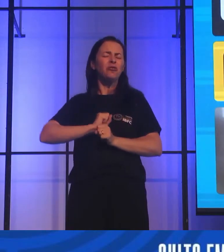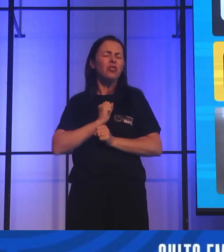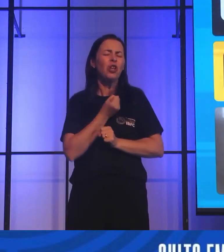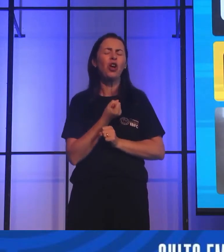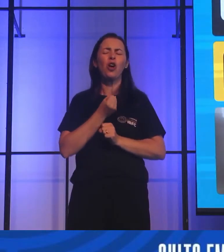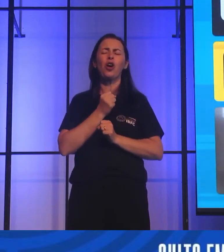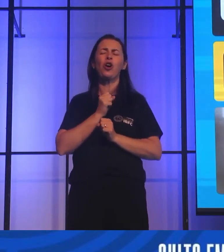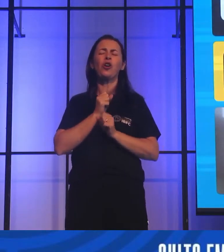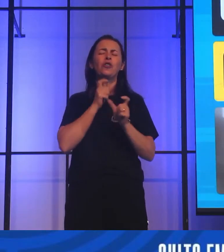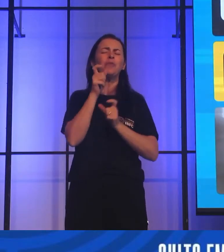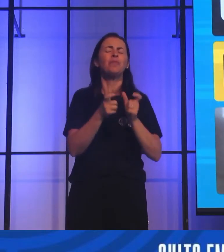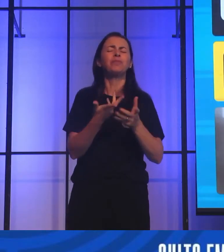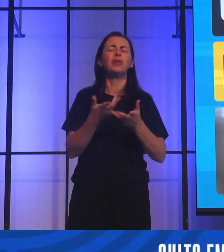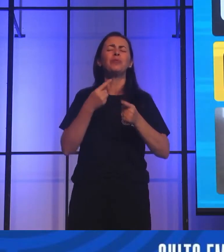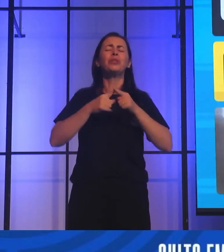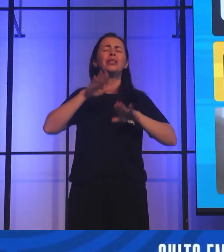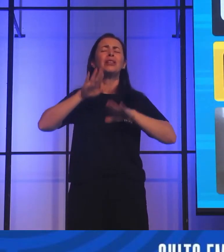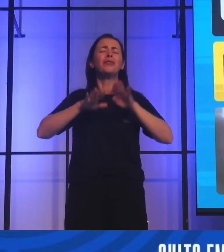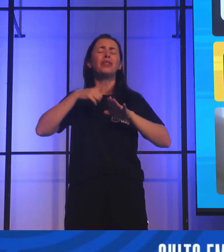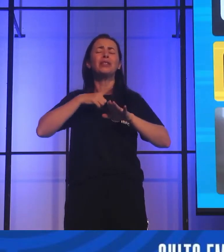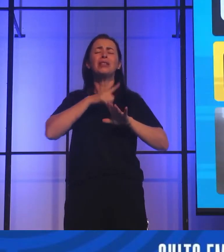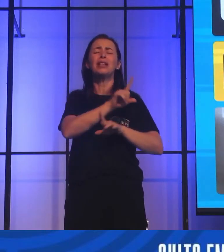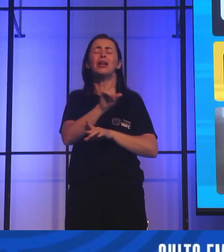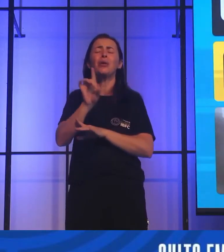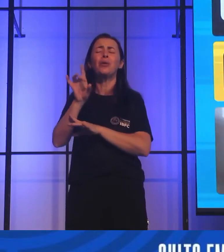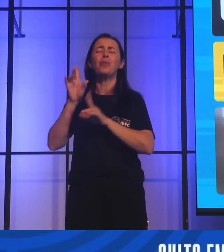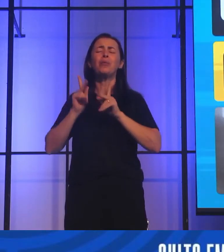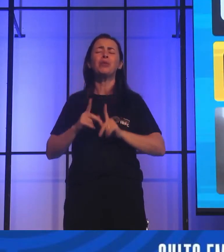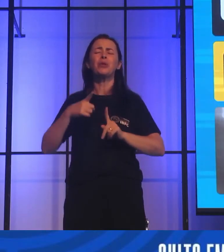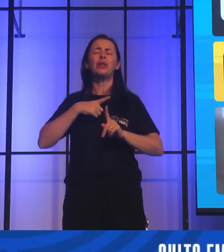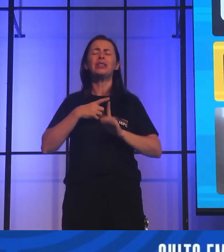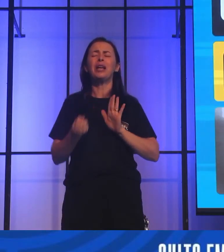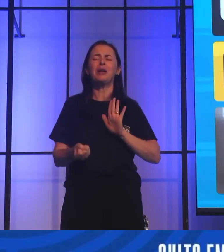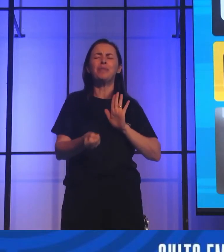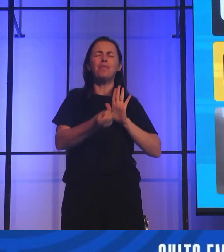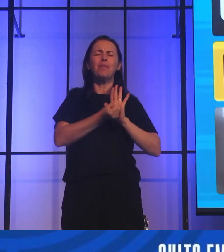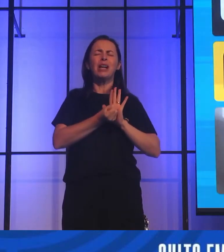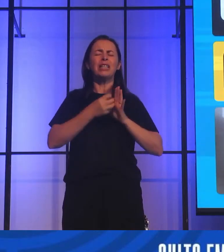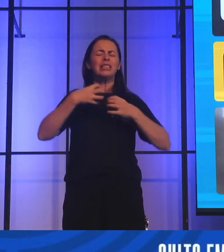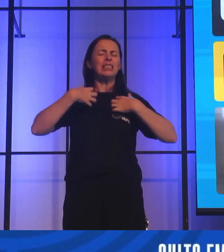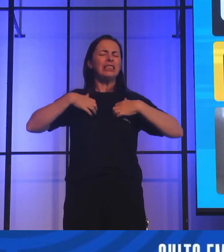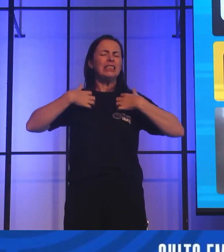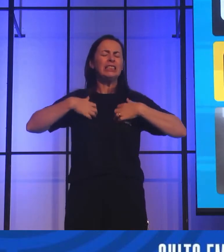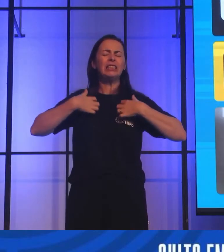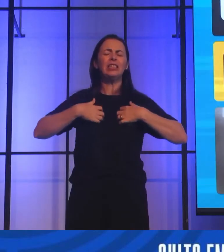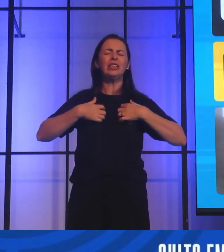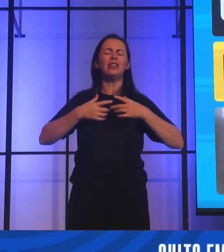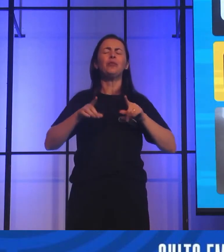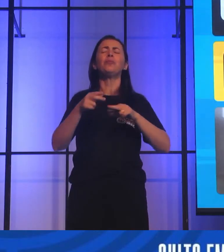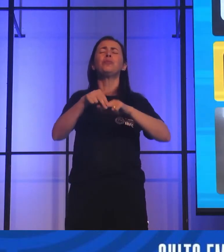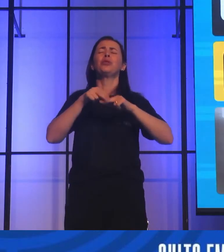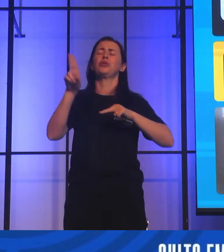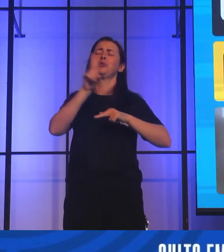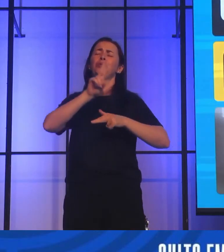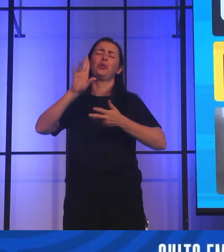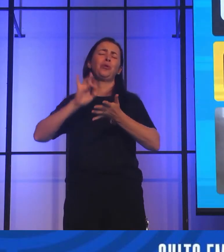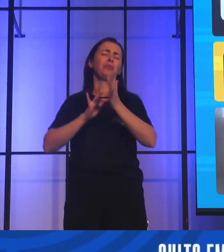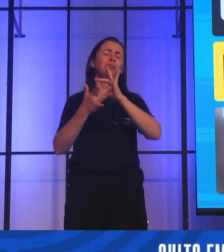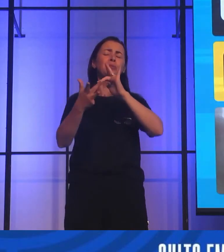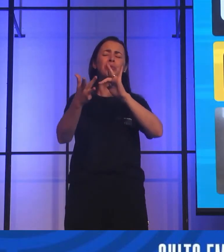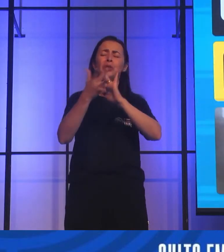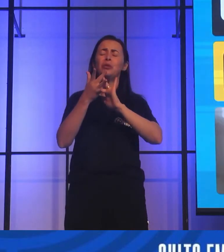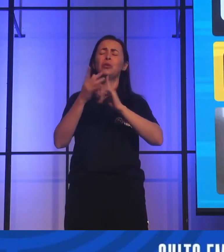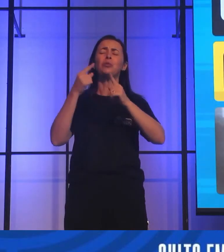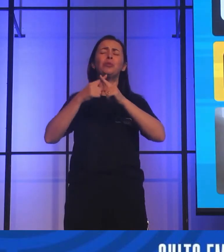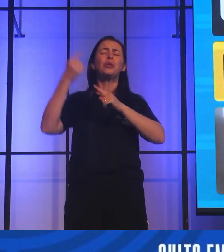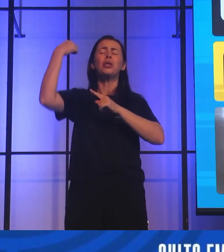vingança. Talvez alguns, Pai, carregam em si a marca da agressividade, da violência. Mas em nome de Jesus, que o